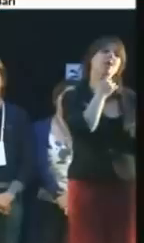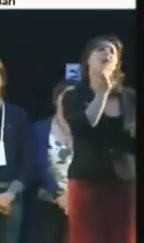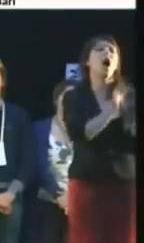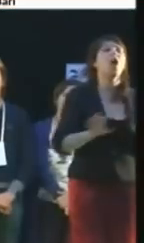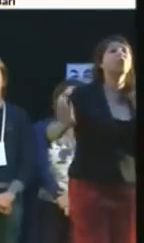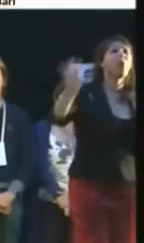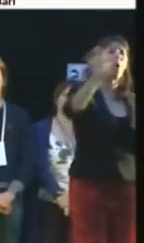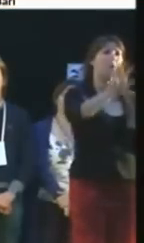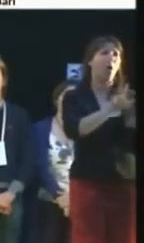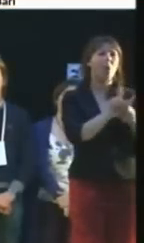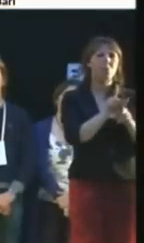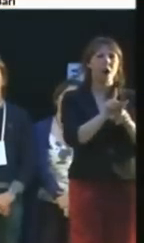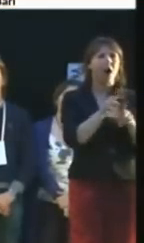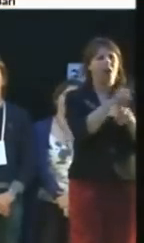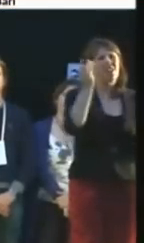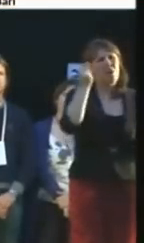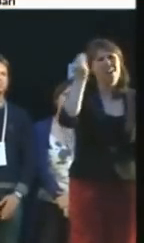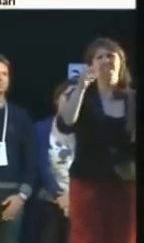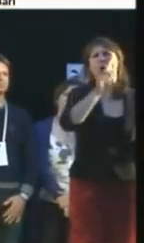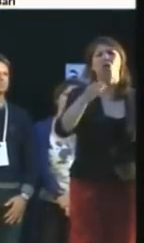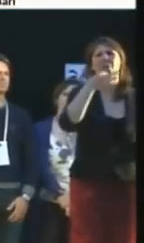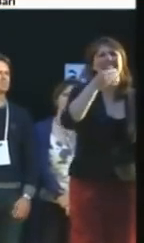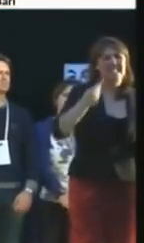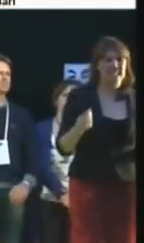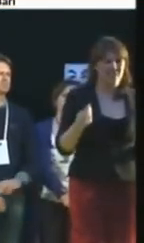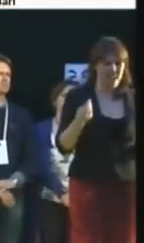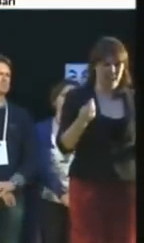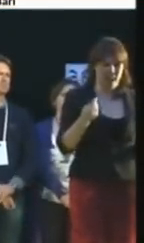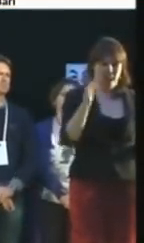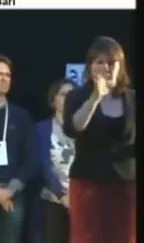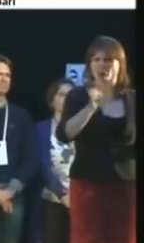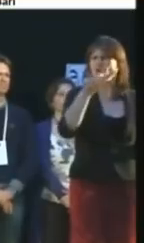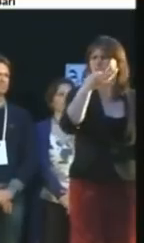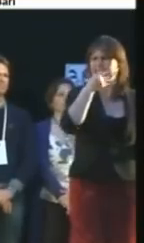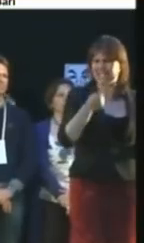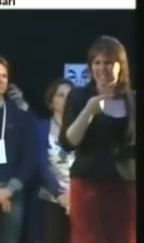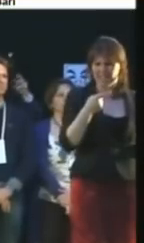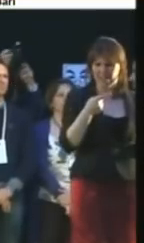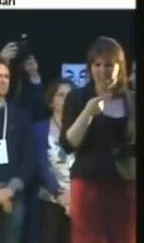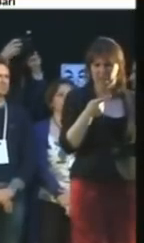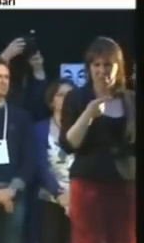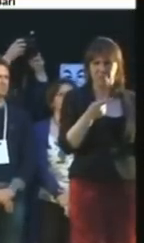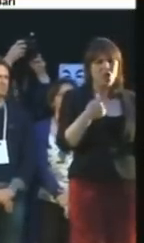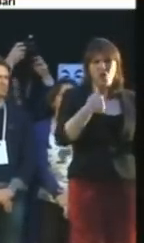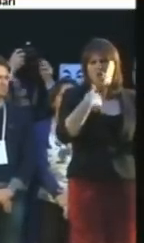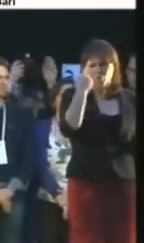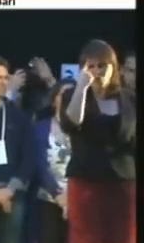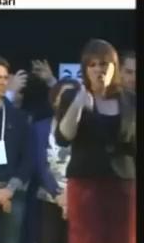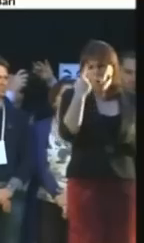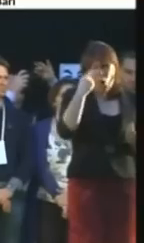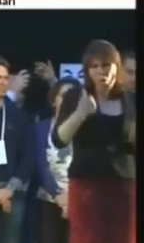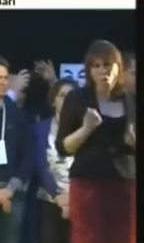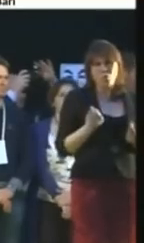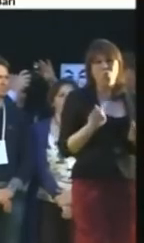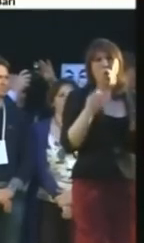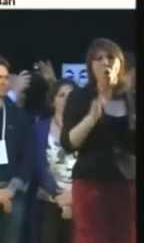l'Europa. Allora, pensate un attimo che cos'è l'Europa. Essere europeo cosa significa? Io non lo so. Io so